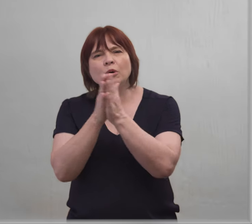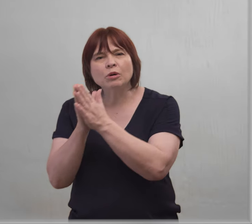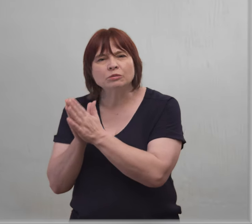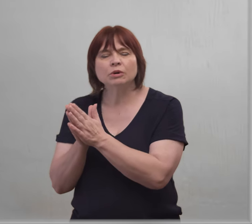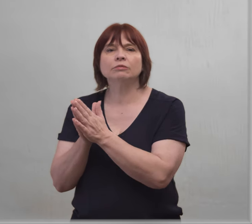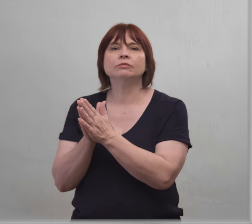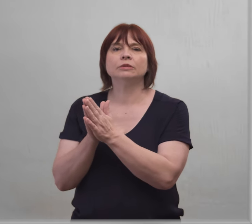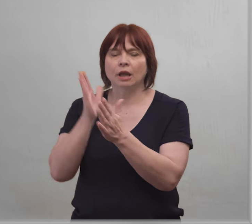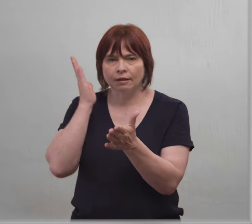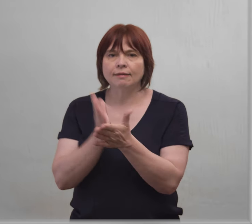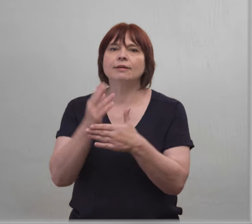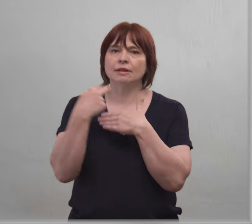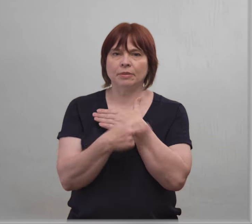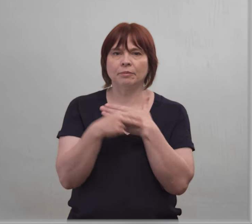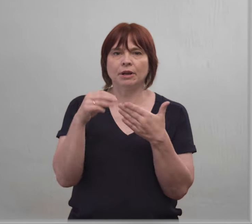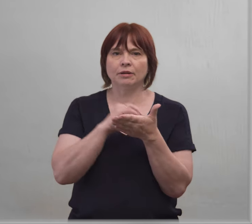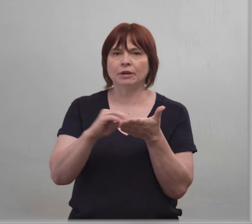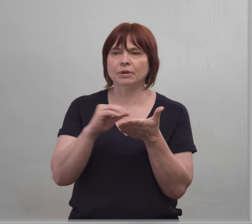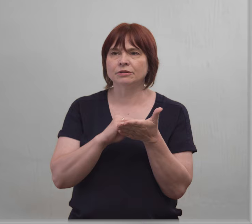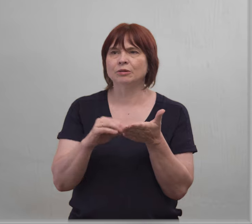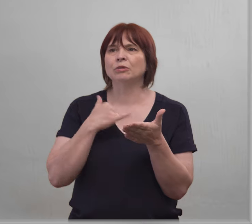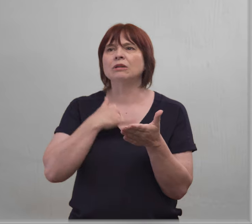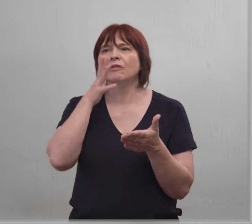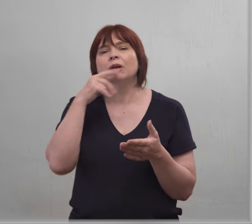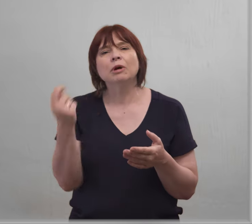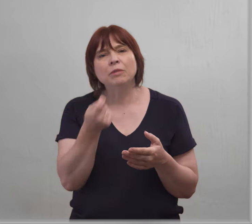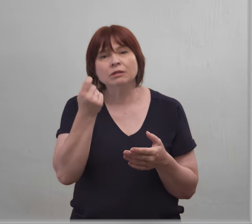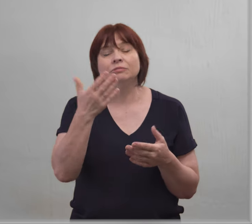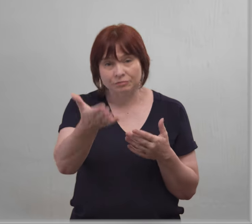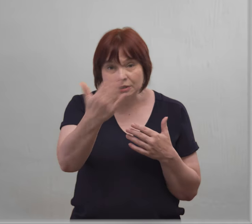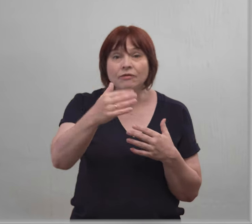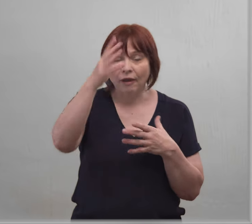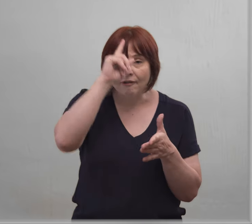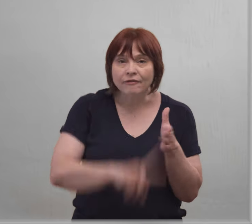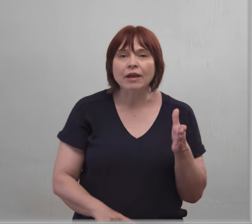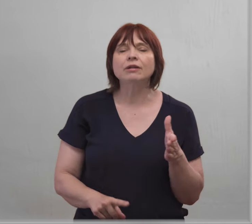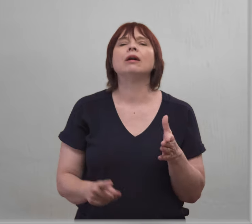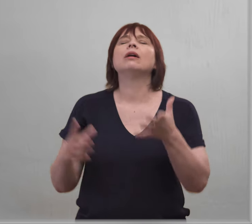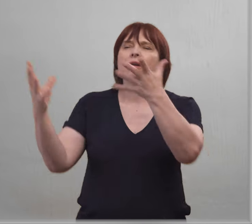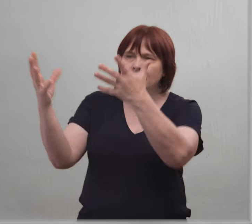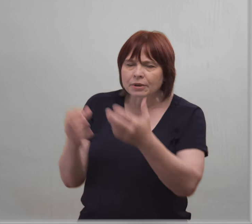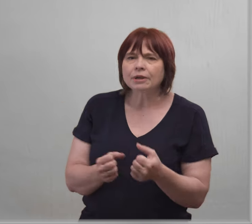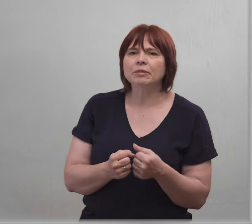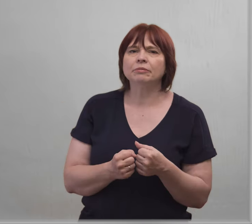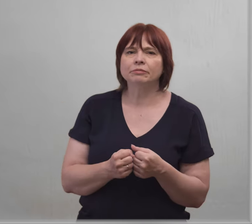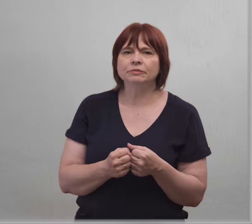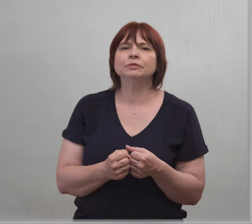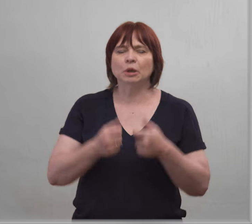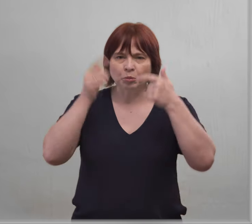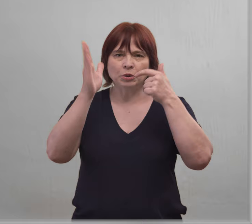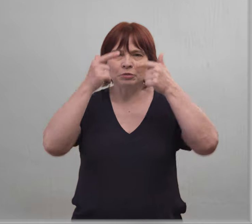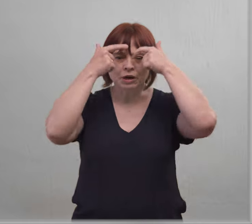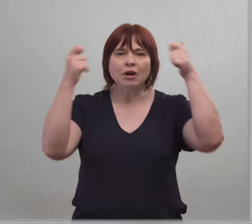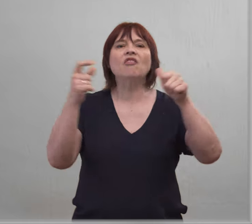есть местописание по этому поводу. У нас немного времени на все это, но давайте мы верой просто примем это и провозгласим. Во имя